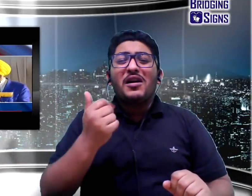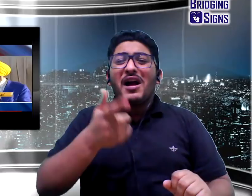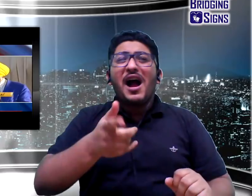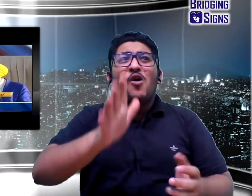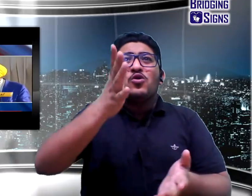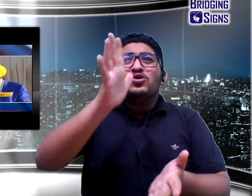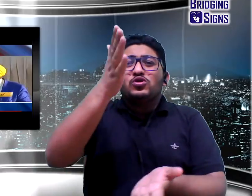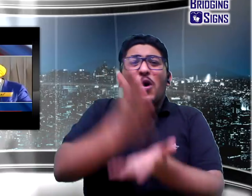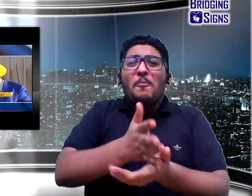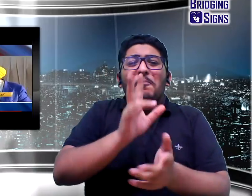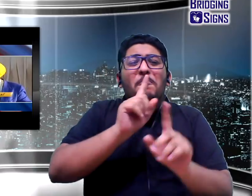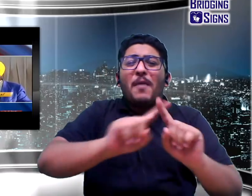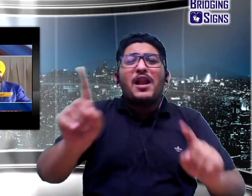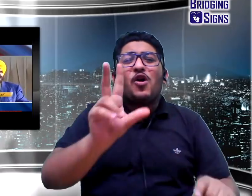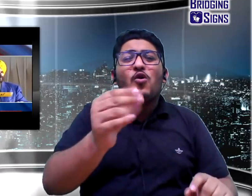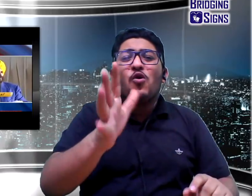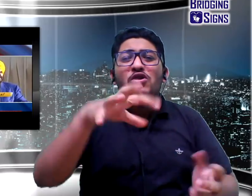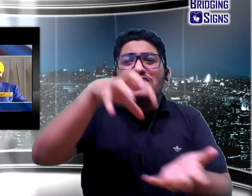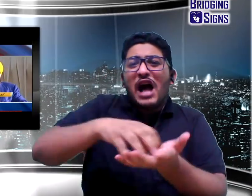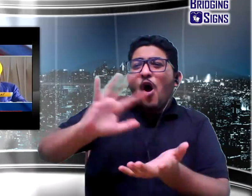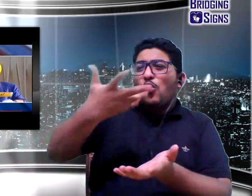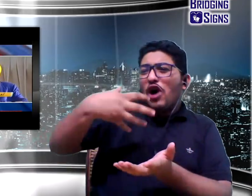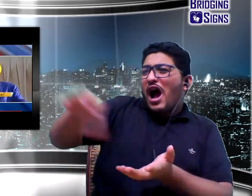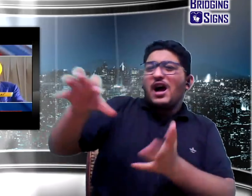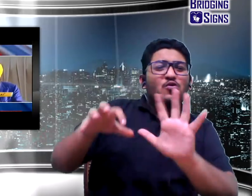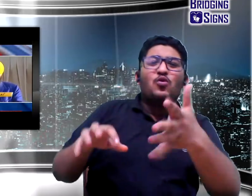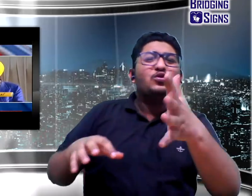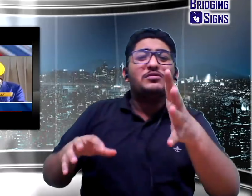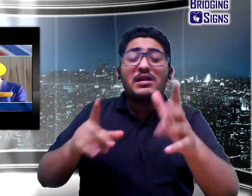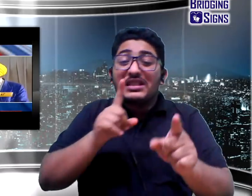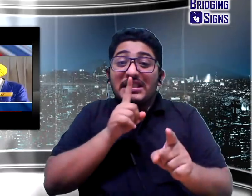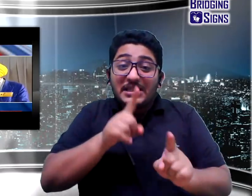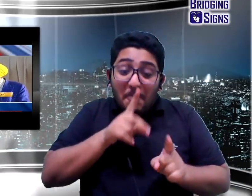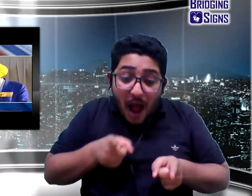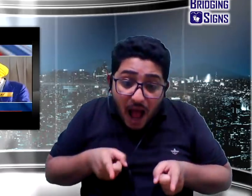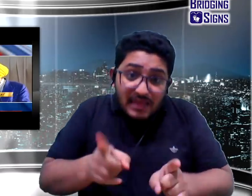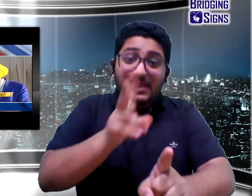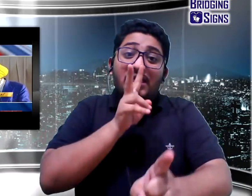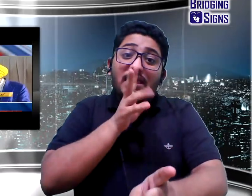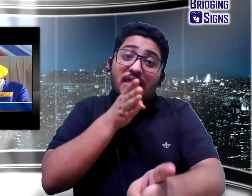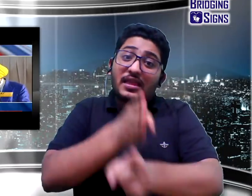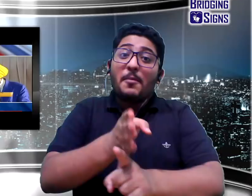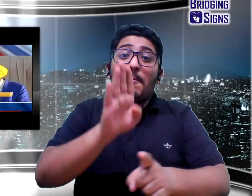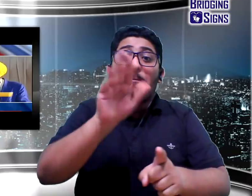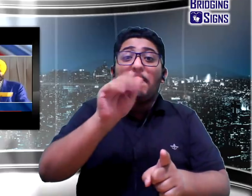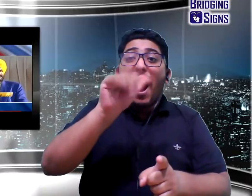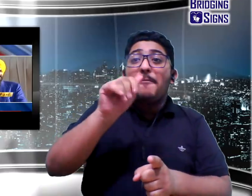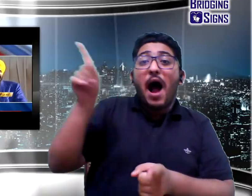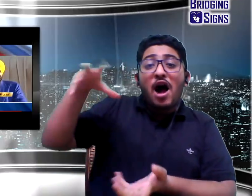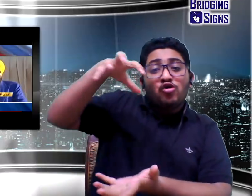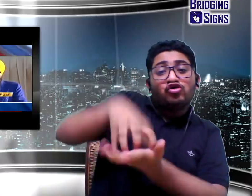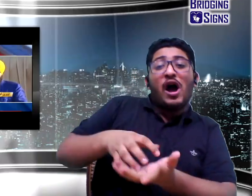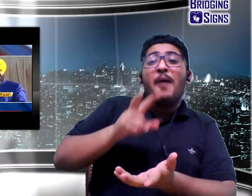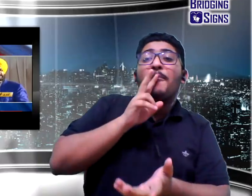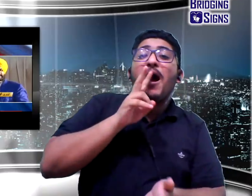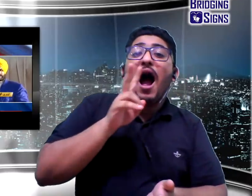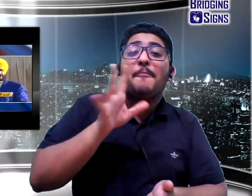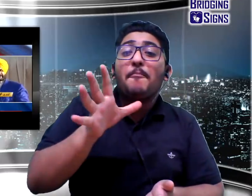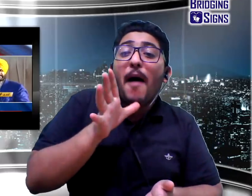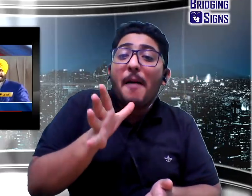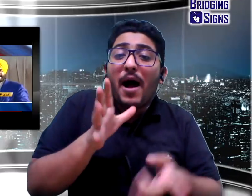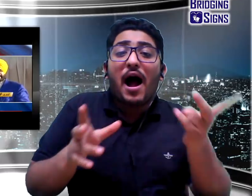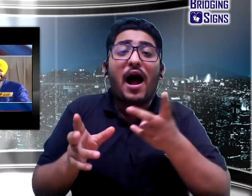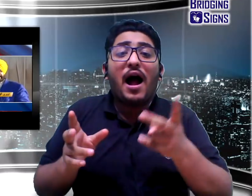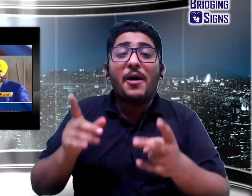ਲਾਂਘਾ ਨਹੀਂ, ਇਹ ਅਲਖ ਜਗਾਊ, ਸੱਚ ਦੀ ਰਾਹ ਪਾਊ। ਬਾਬਾ ਤੇ ਪਾਰਸ ਹੈ ਪਾਰਸ, ਆਕਾਸ਼ ਕੀ